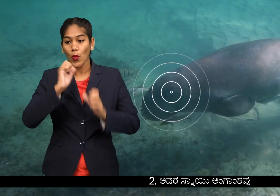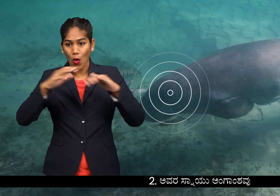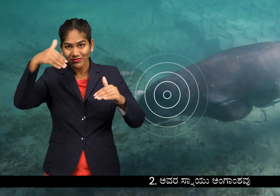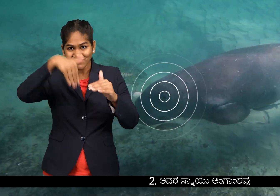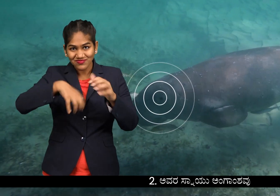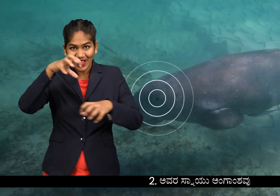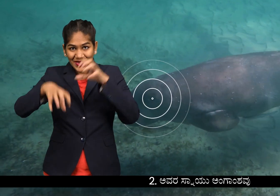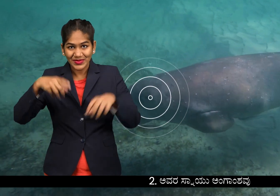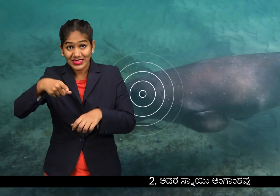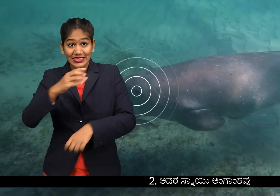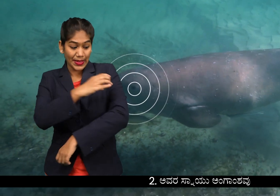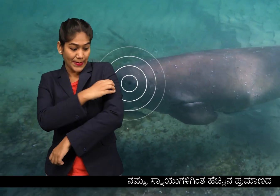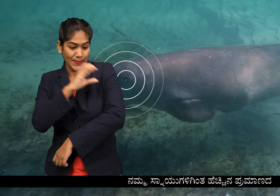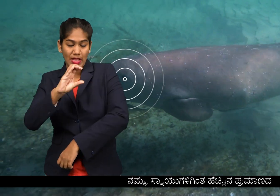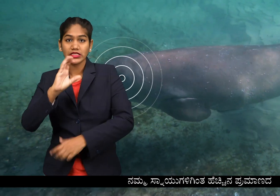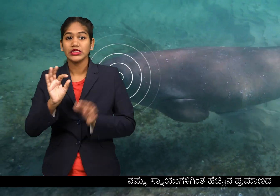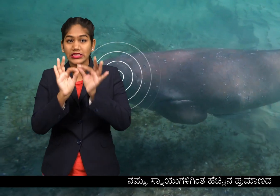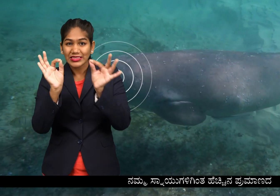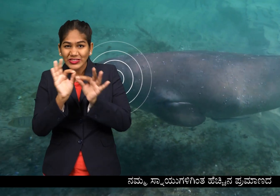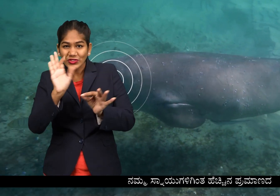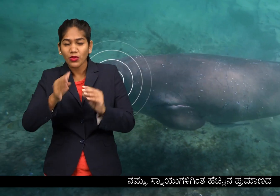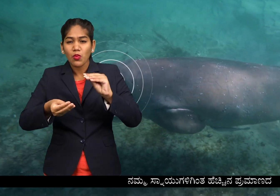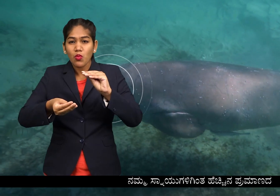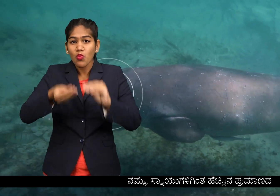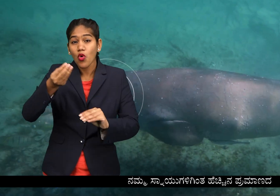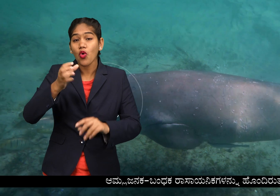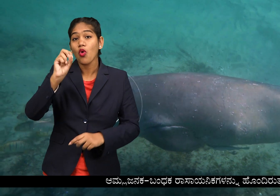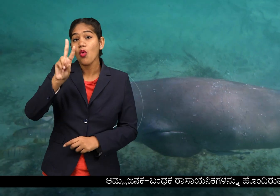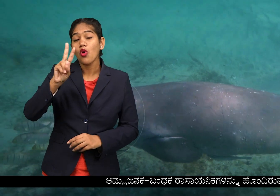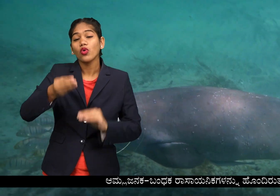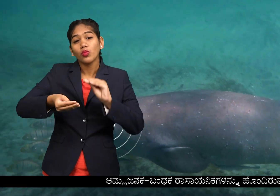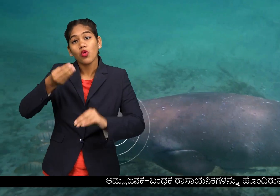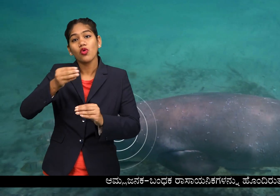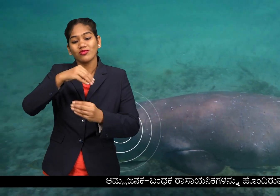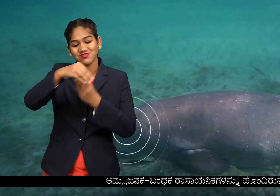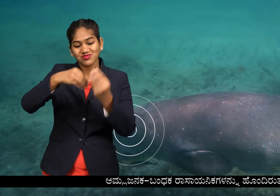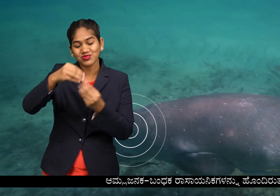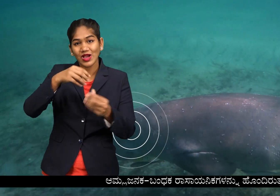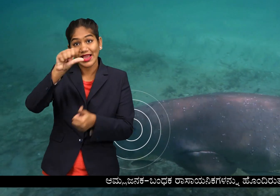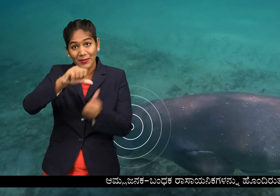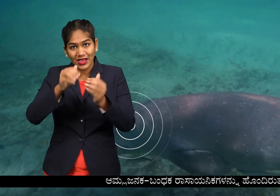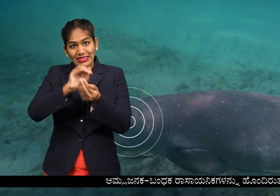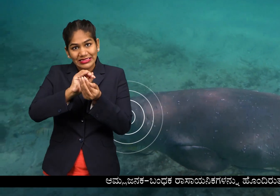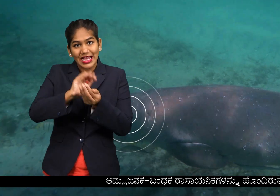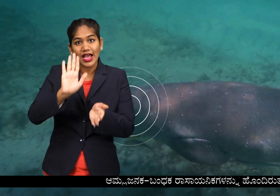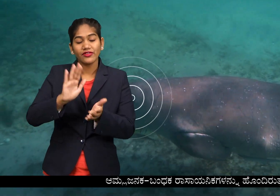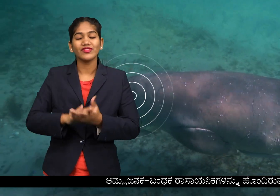2, ಅವರ ಸ್ನಾಯು ಅಂಗಾಂಶವು ನಮ್ಮ ಸ್ನಾಯುಗಳಿಗಿಂತ ಹೆಚ್ಚಿನ ಪ್ರಮಾಣದ ಆಮ್ಲಜನಕ ಬಂಧಕ ರಾಸಾಯನಿಕಗಳನ್ನ